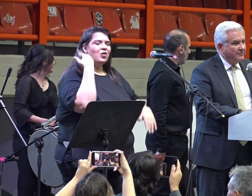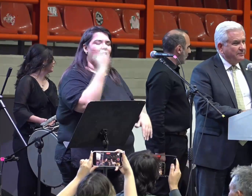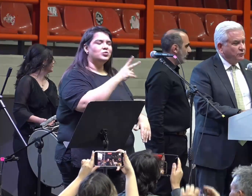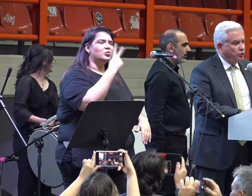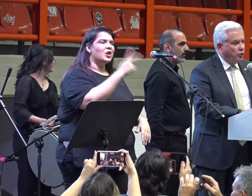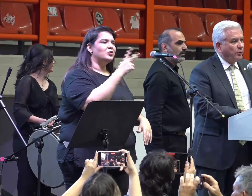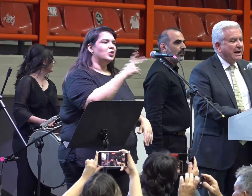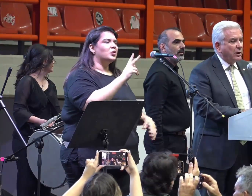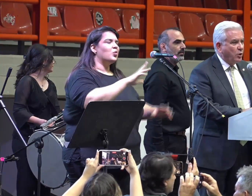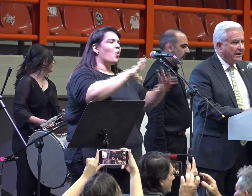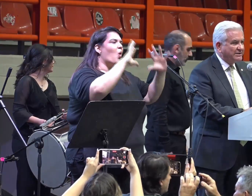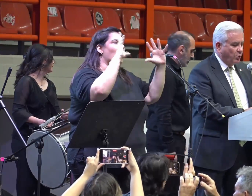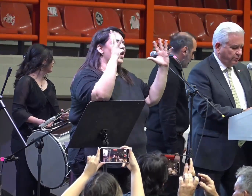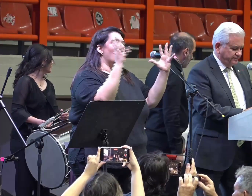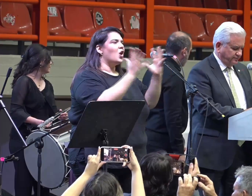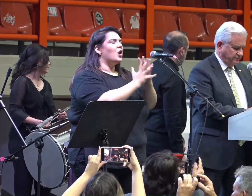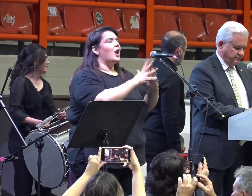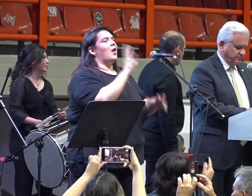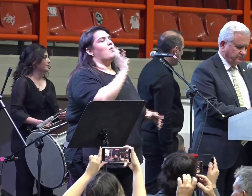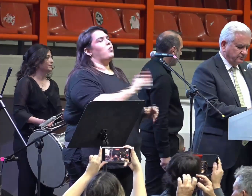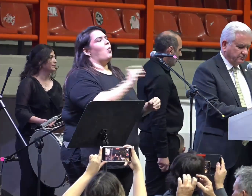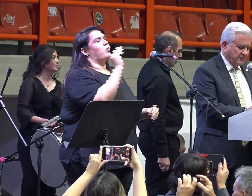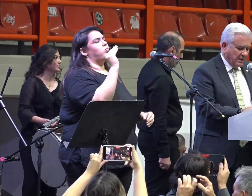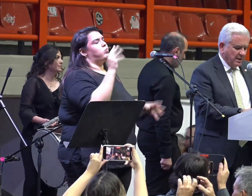χαρακτηριστικά του ποντιακού ελληνισμού.